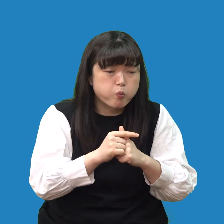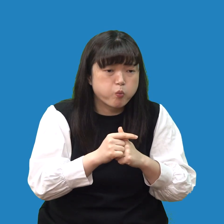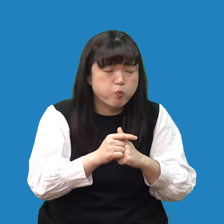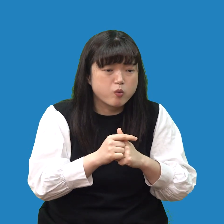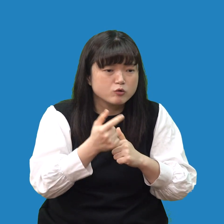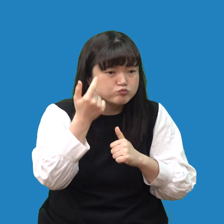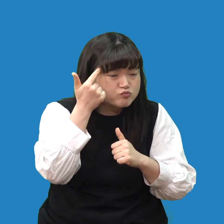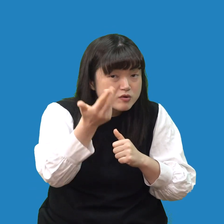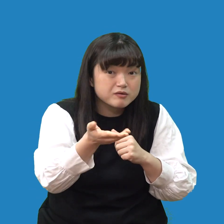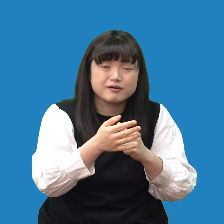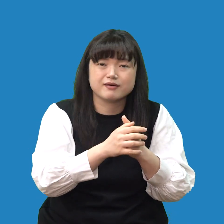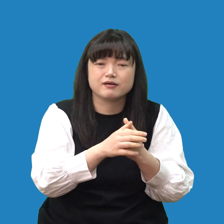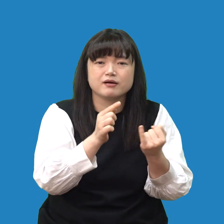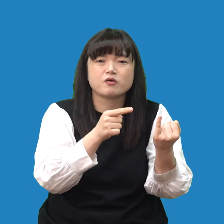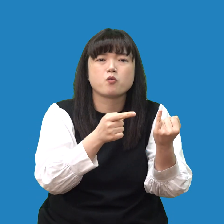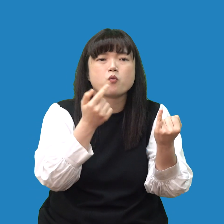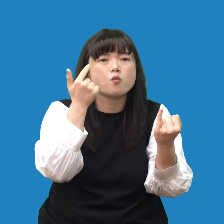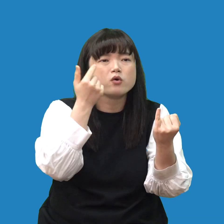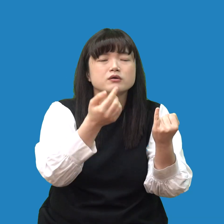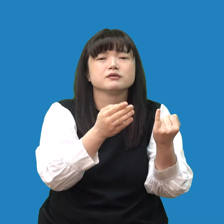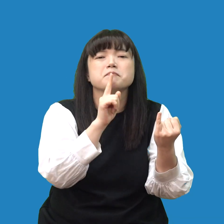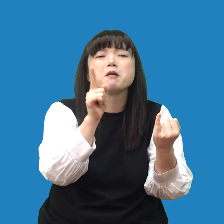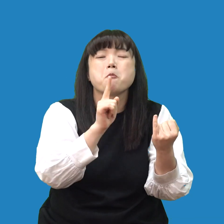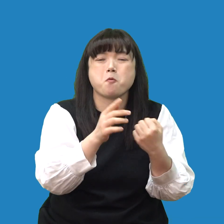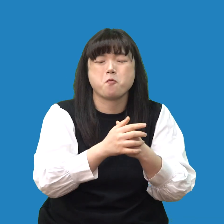하시냐 물었더니만 이렇게 답하십니다.